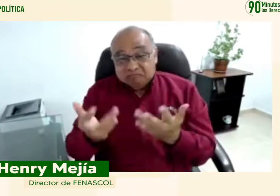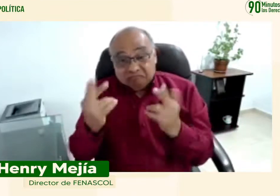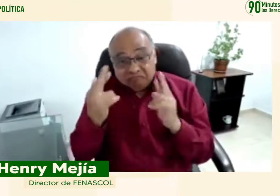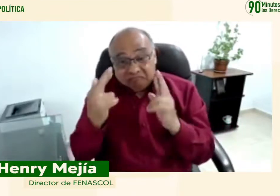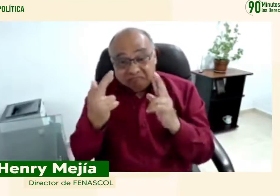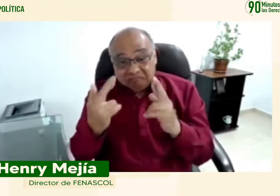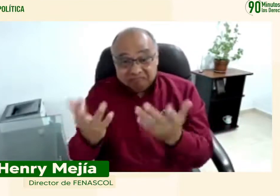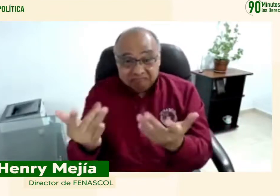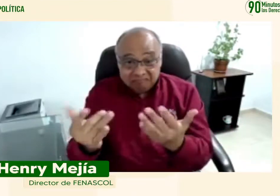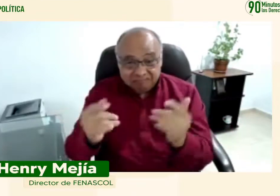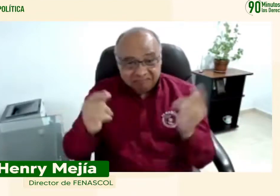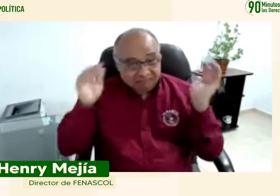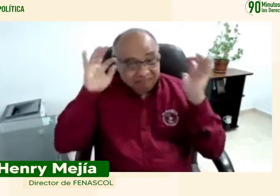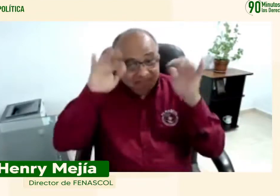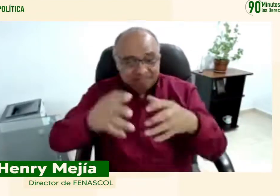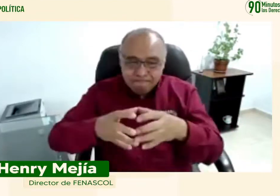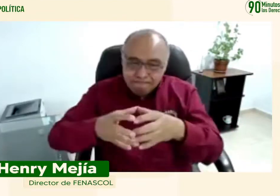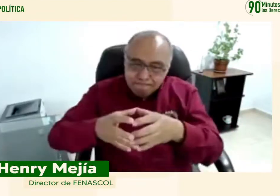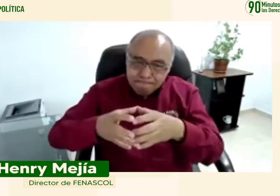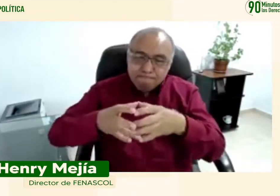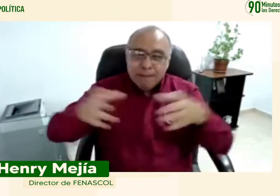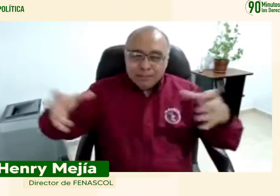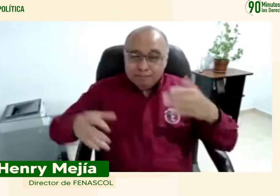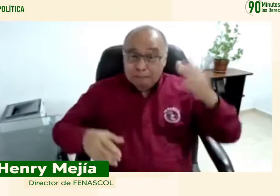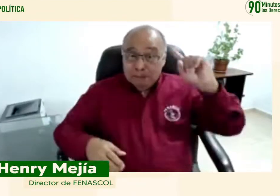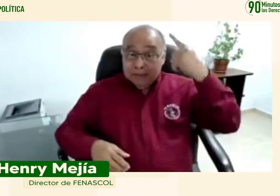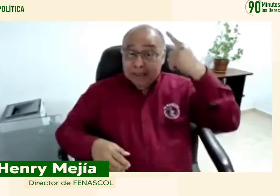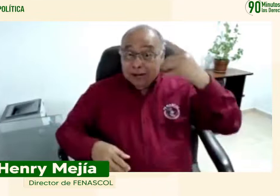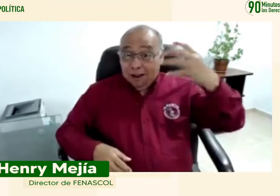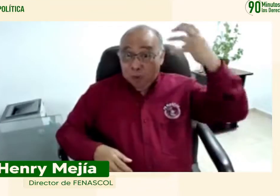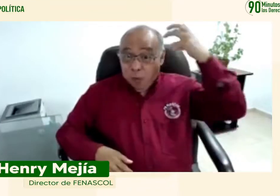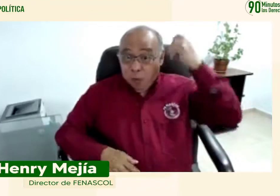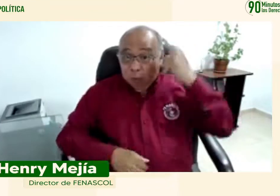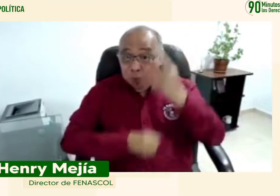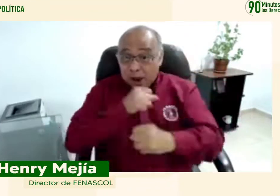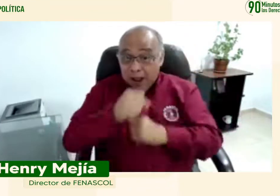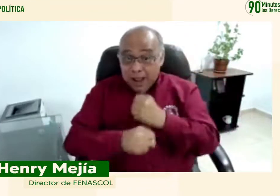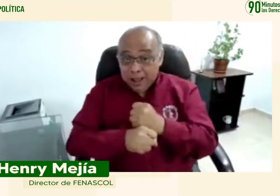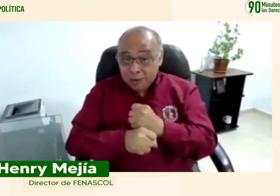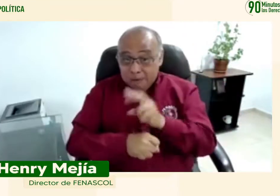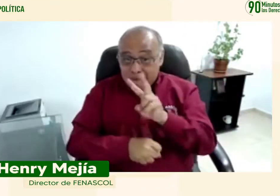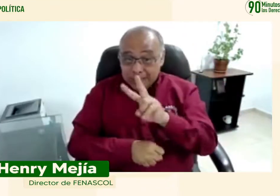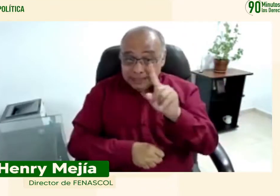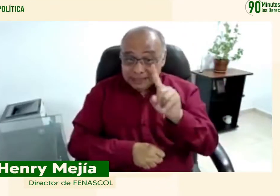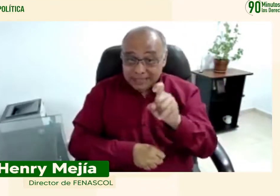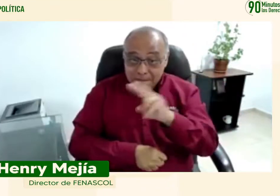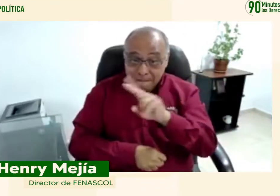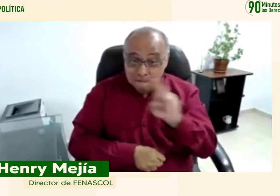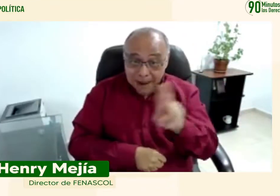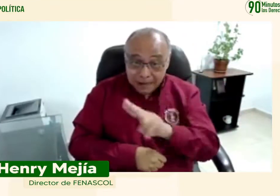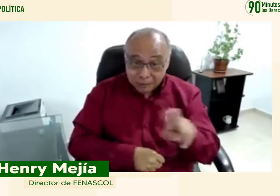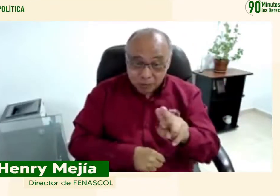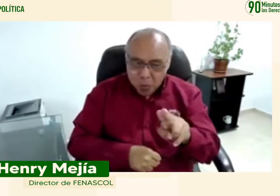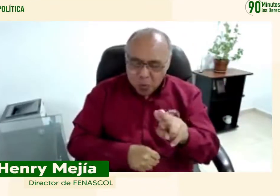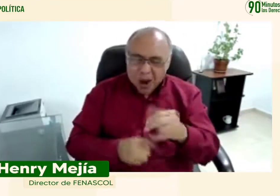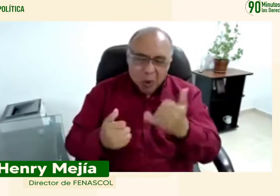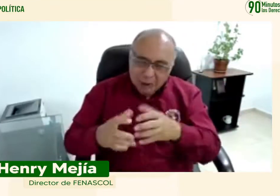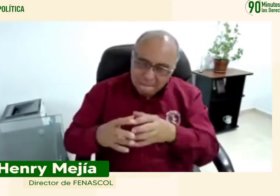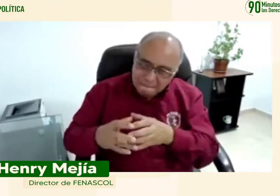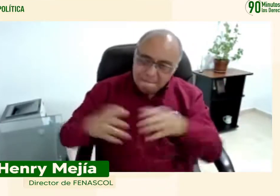cansada entonces bueno los esperamos para que nos encontremos en este espacio que es que seamos muchísimos más el año pasado el 26 de marzo